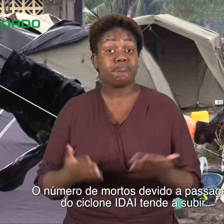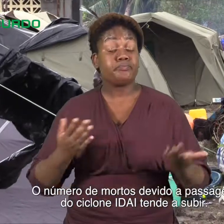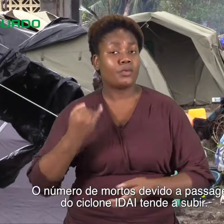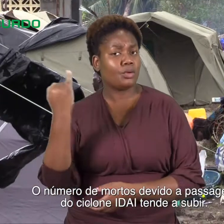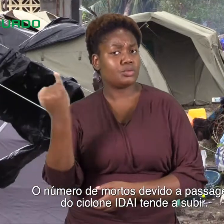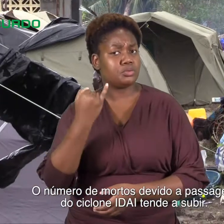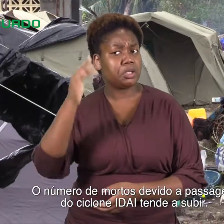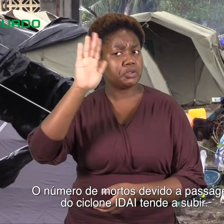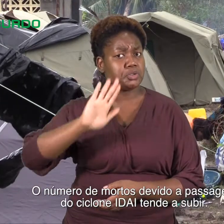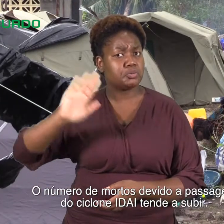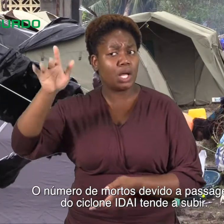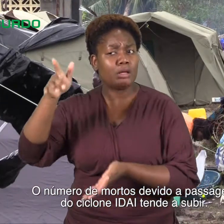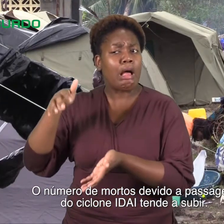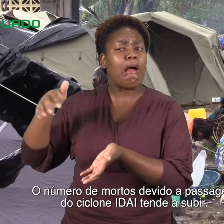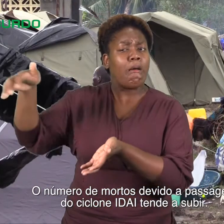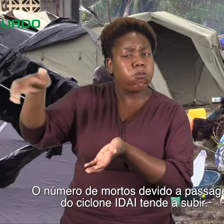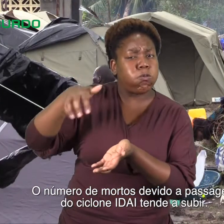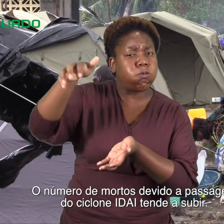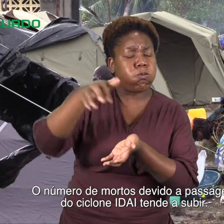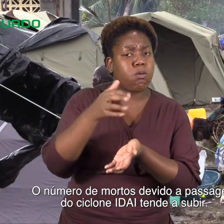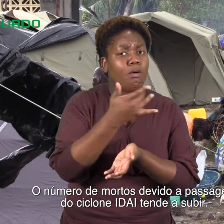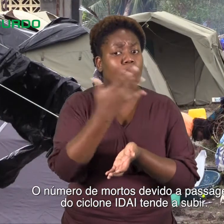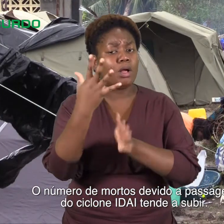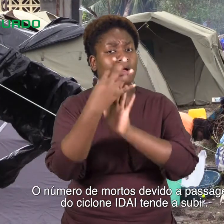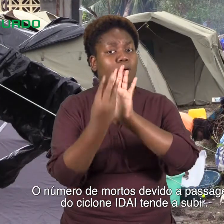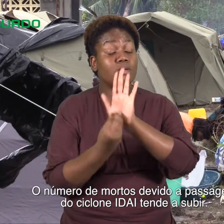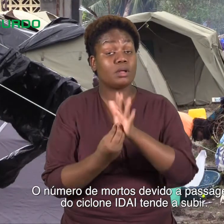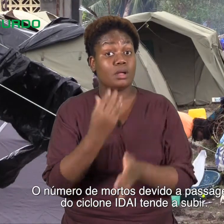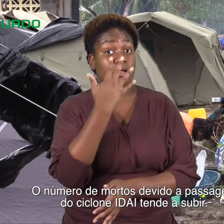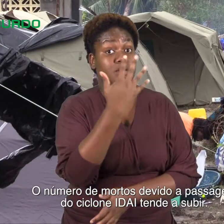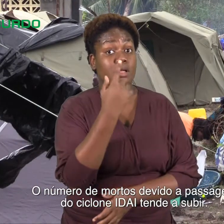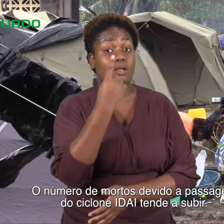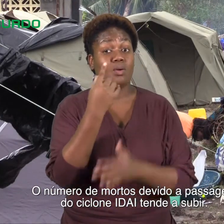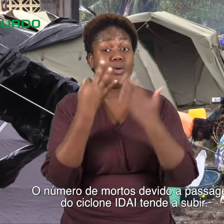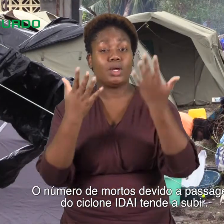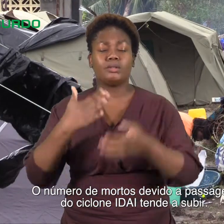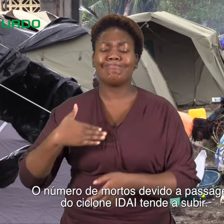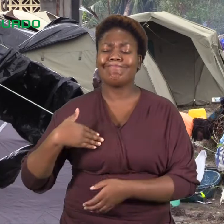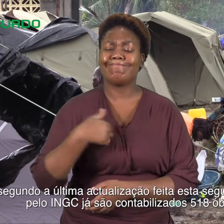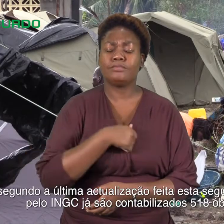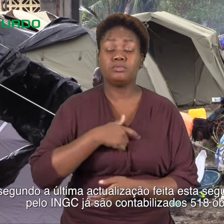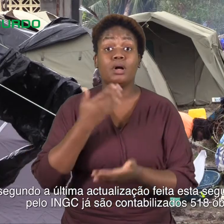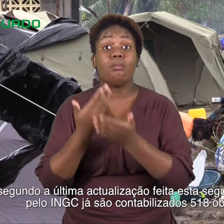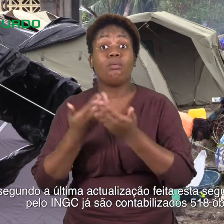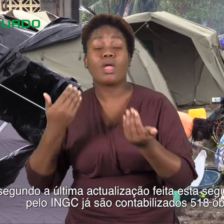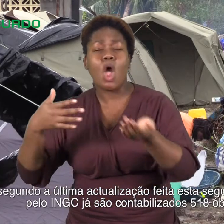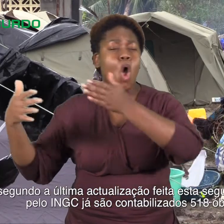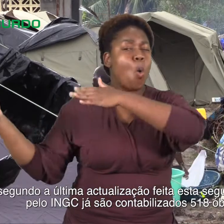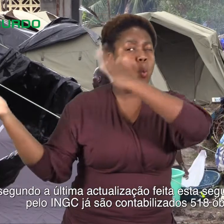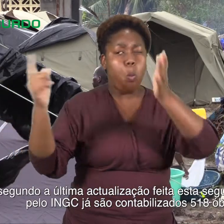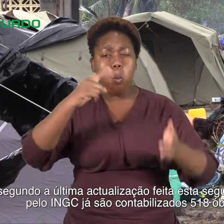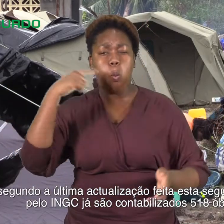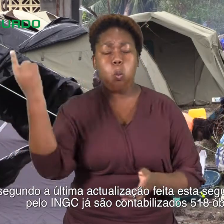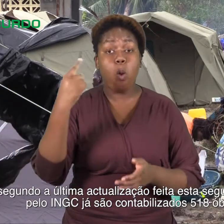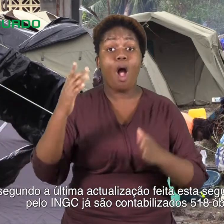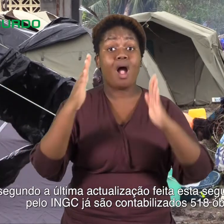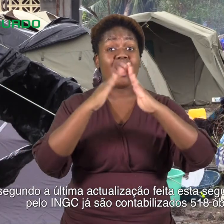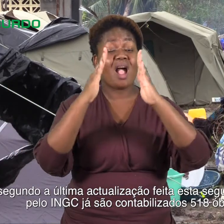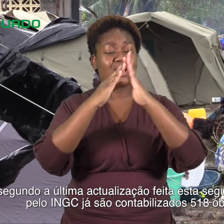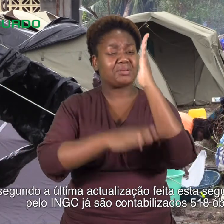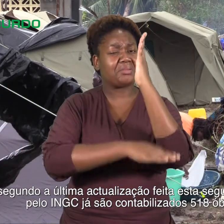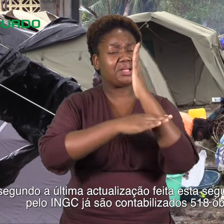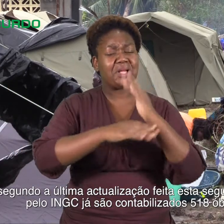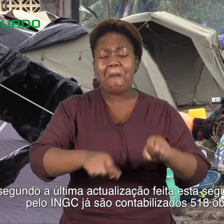O número de mortos devido à passagem do ciclone Idai tende a subir. Segundo a última atualização feita esta segunda